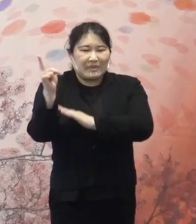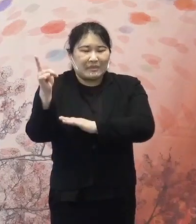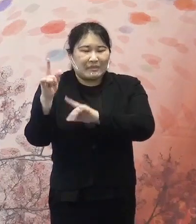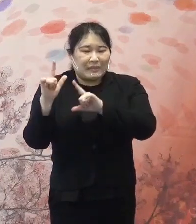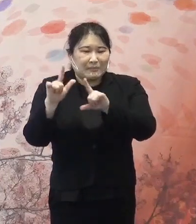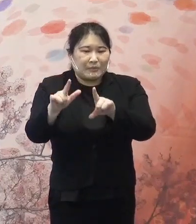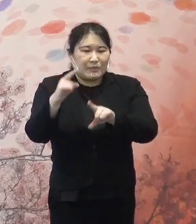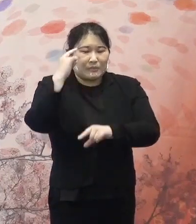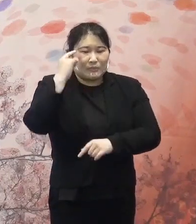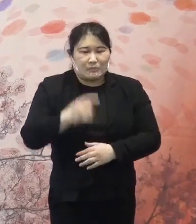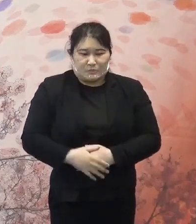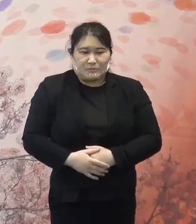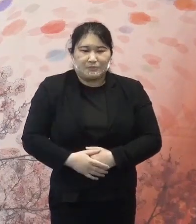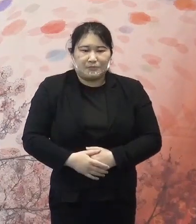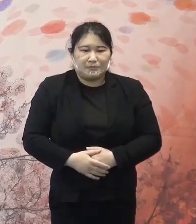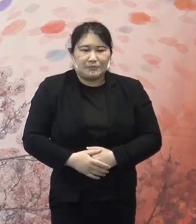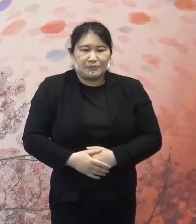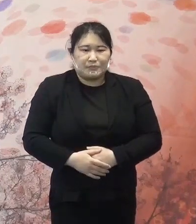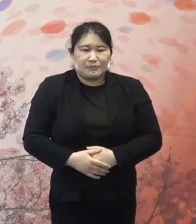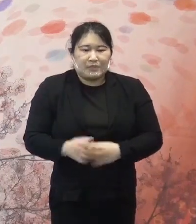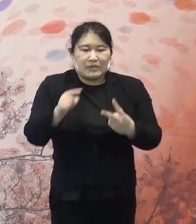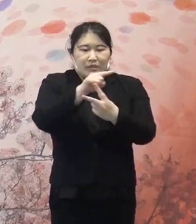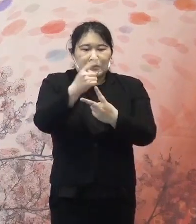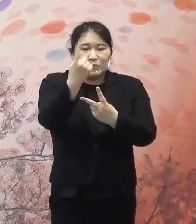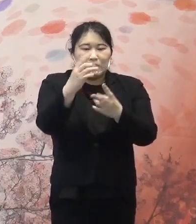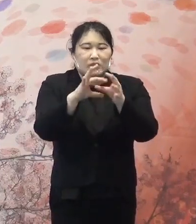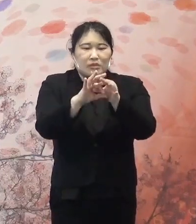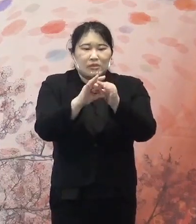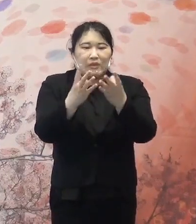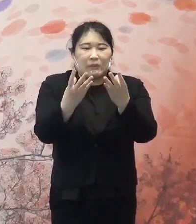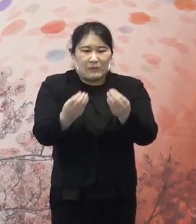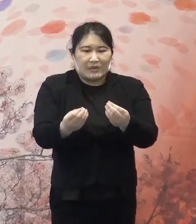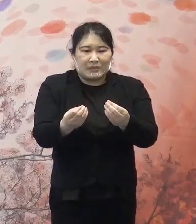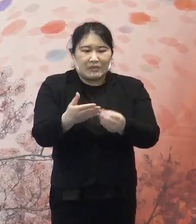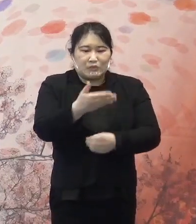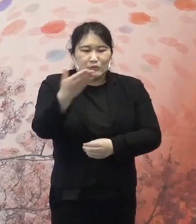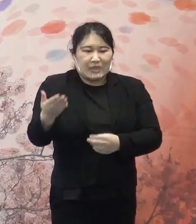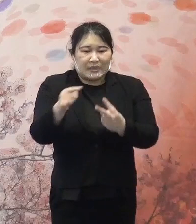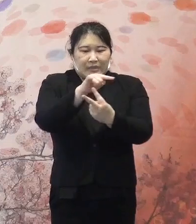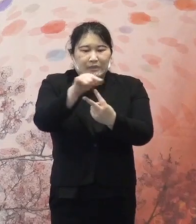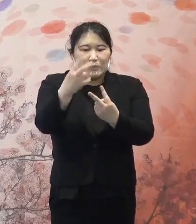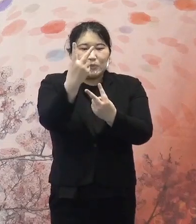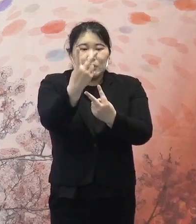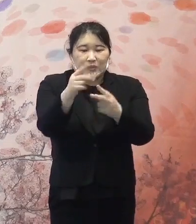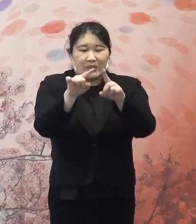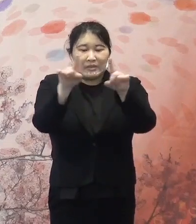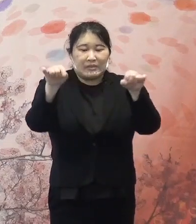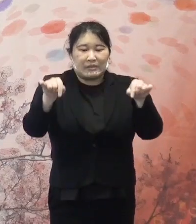。2分の1は以上でございます。2分の2、2枚目にお進みください。